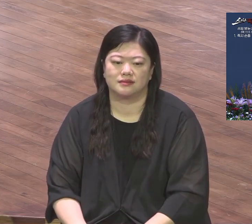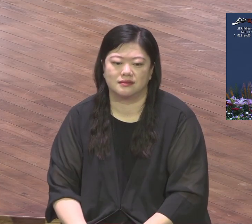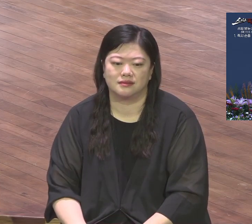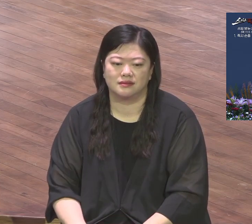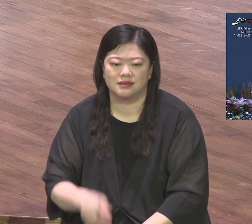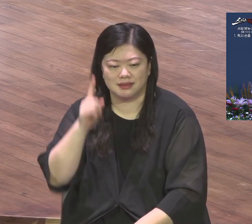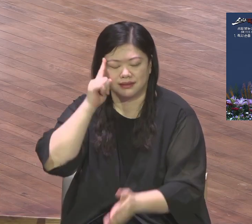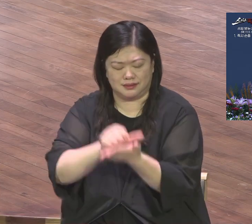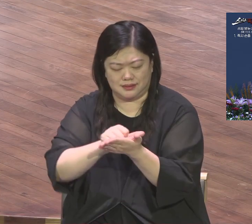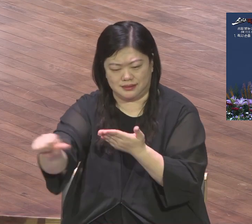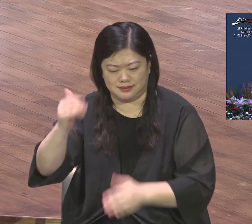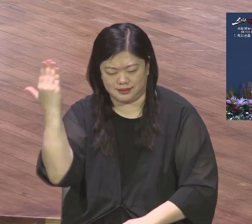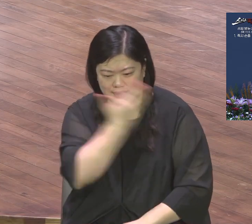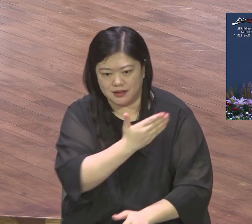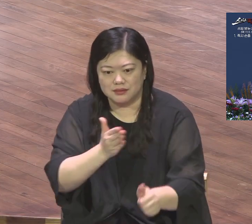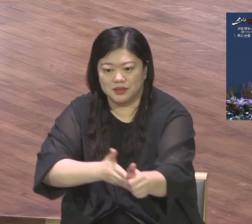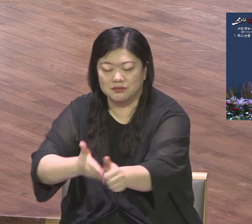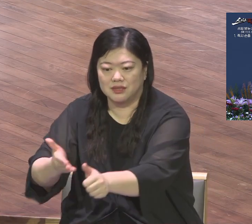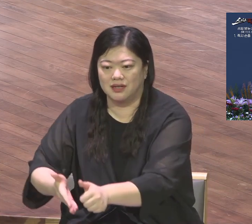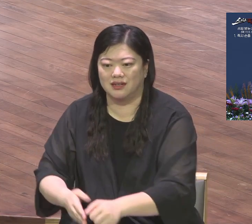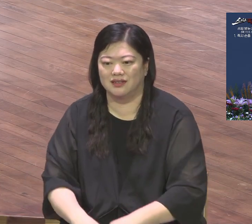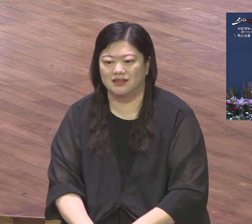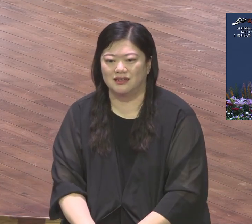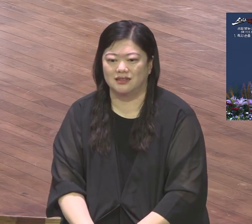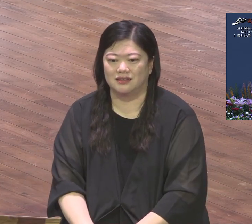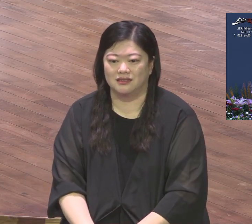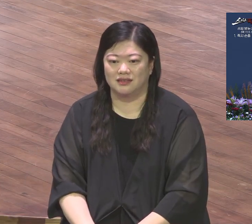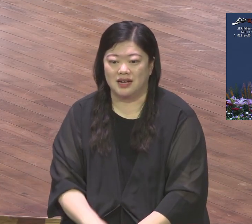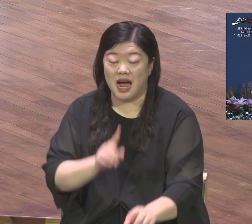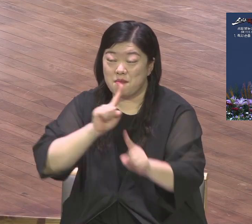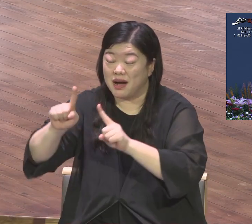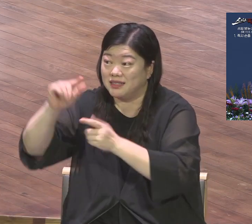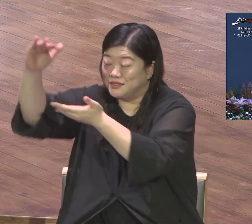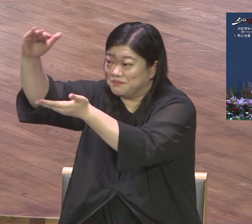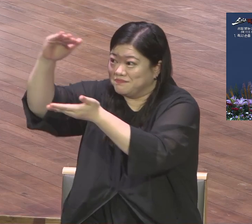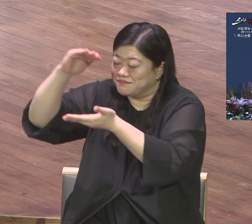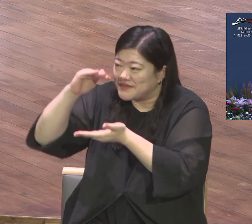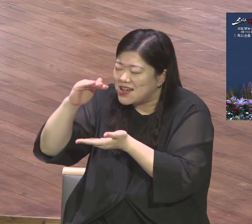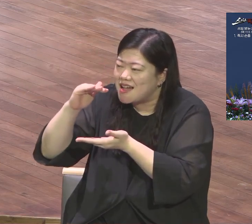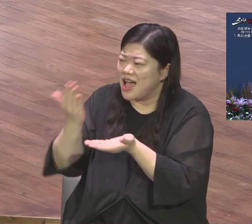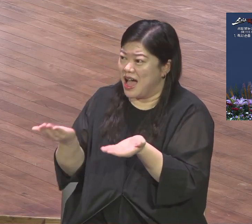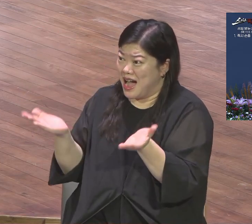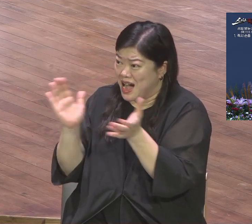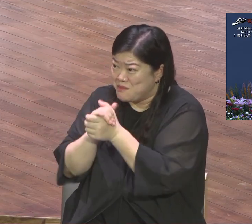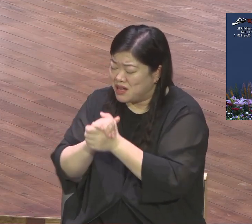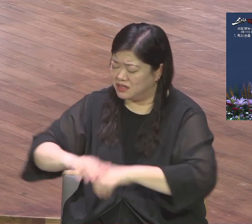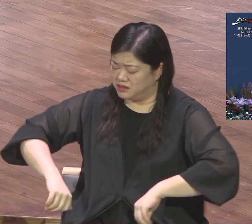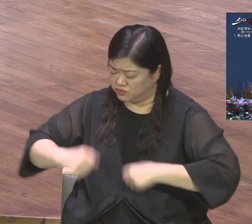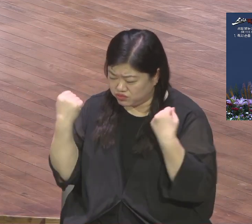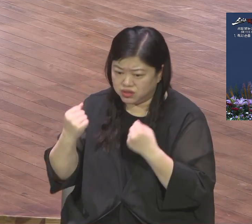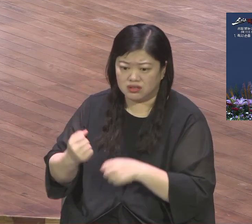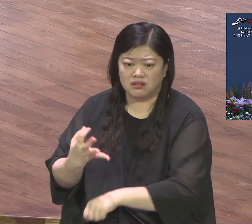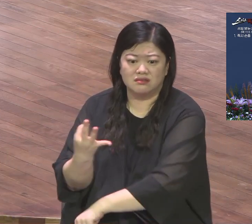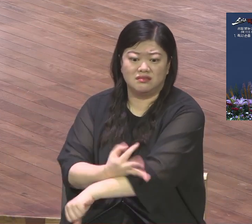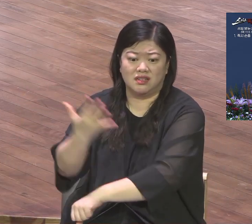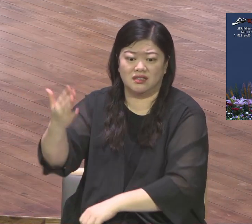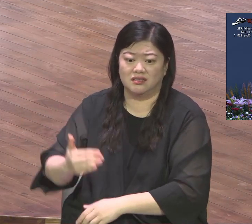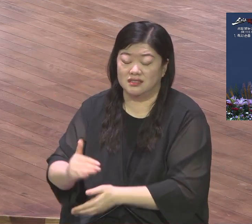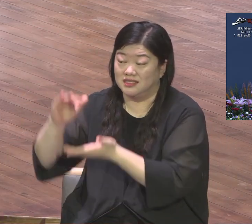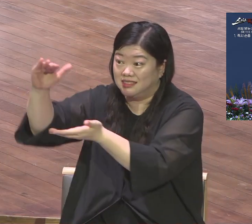단순하시기 바랍니다. 말씀을 받으면 그대로 순종하면 돼요. 그대로 믿으면 돼요.